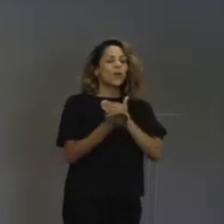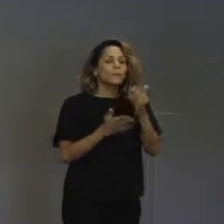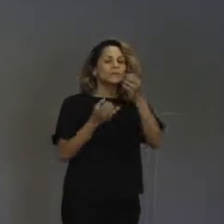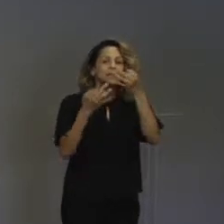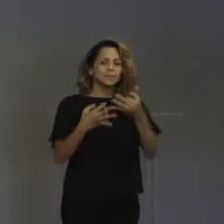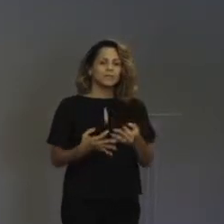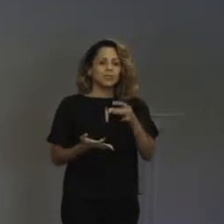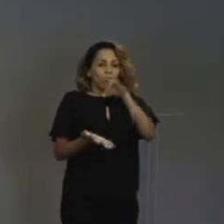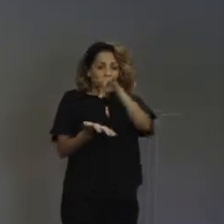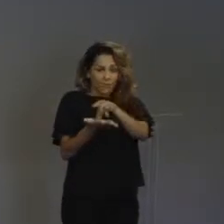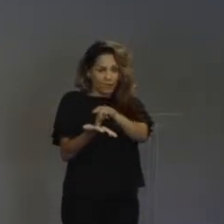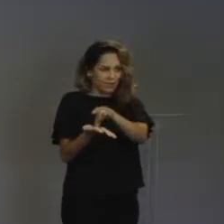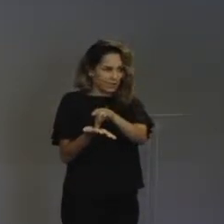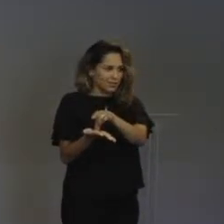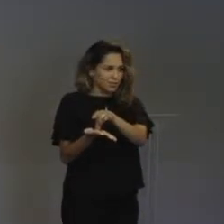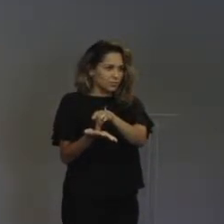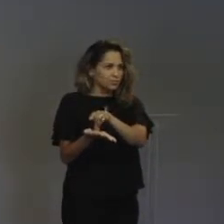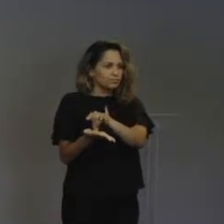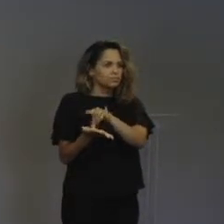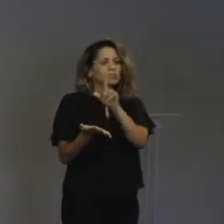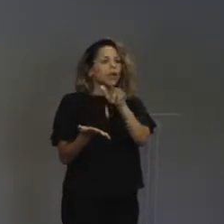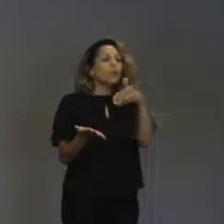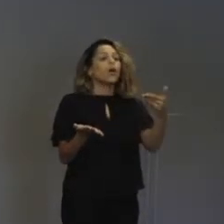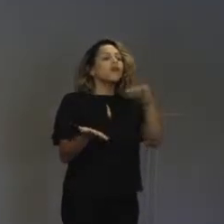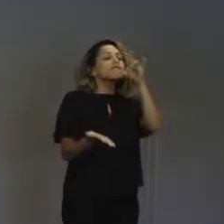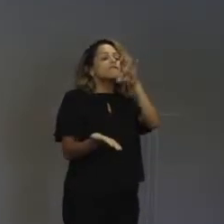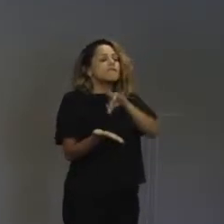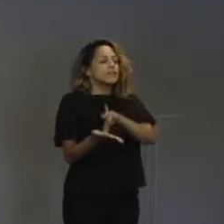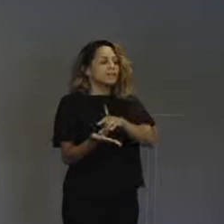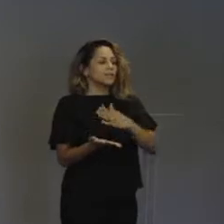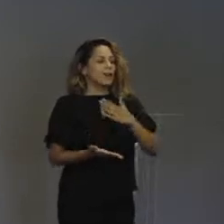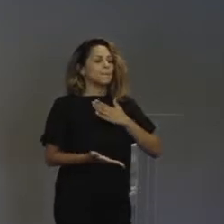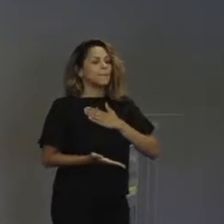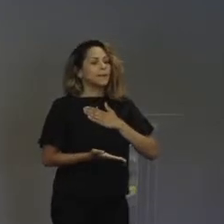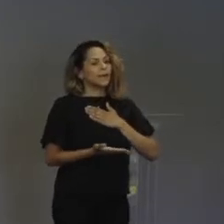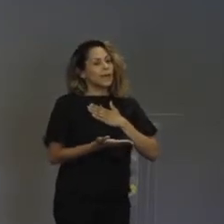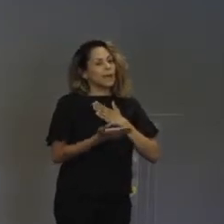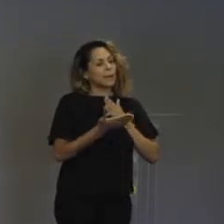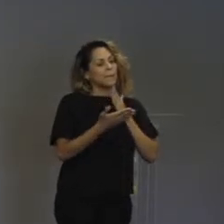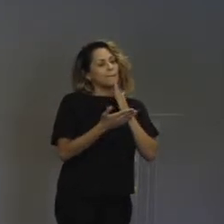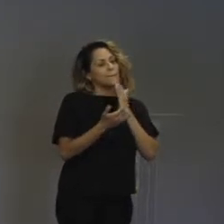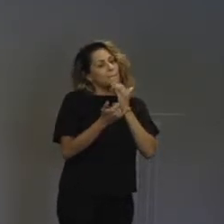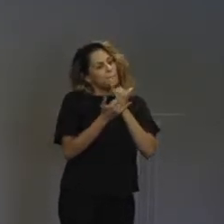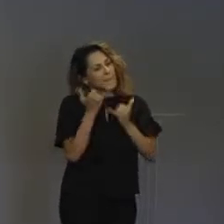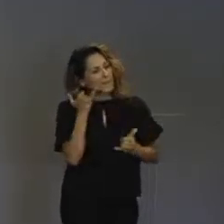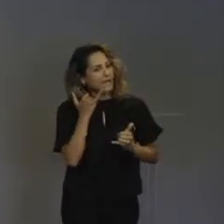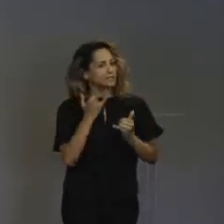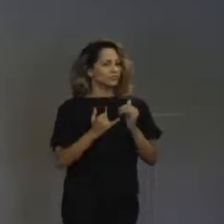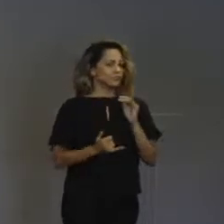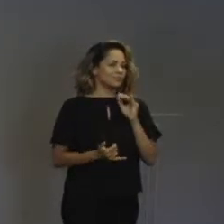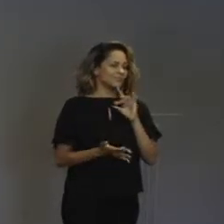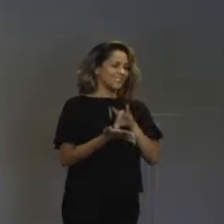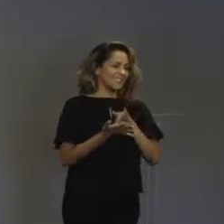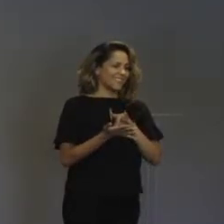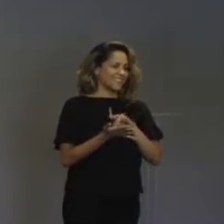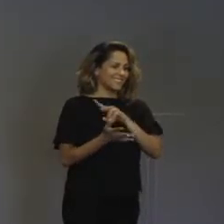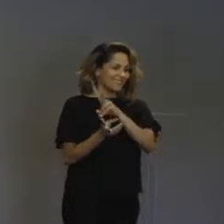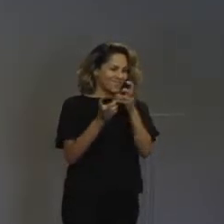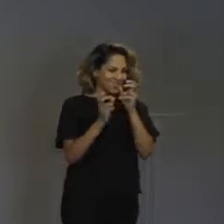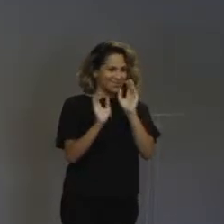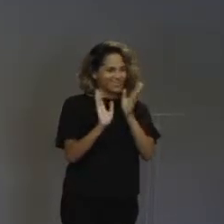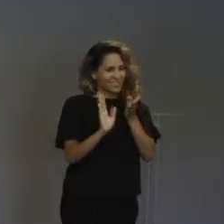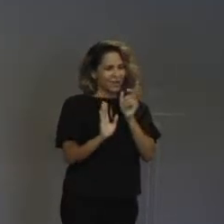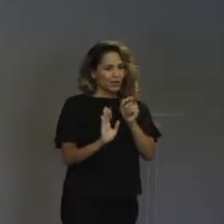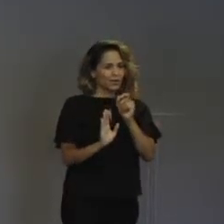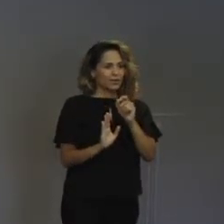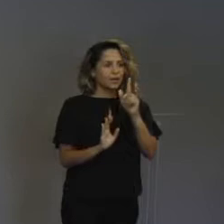a tal da verdade, que é essa meia-verdade. Né? E a minha meia-verdade, que vocês já devem ter percebido a essa altura do campeonato, é que inovar é um exercício